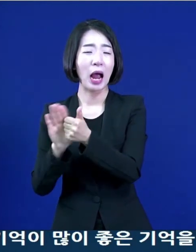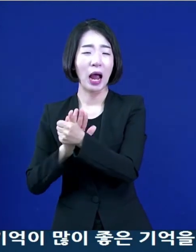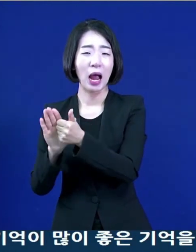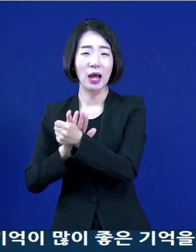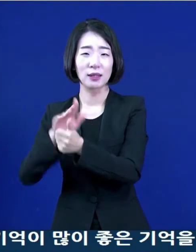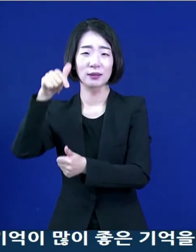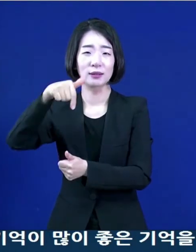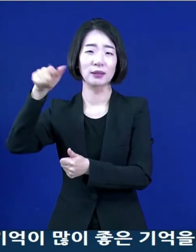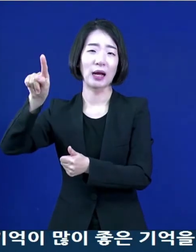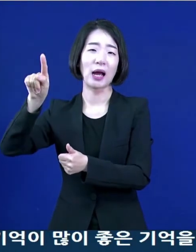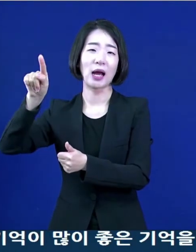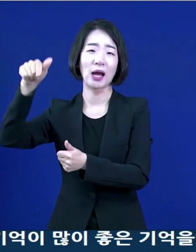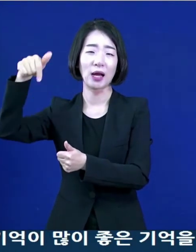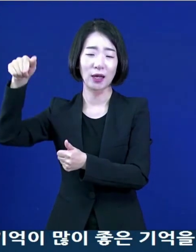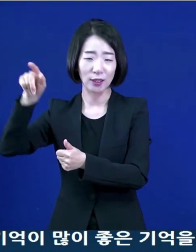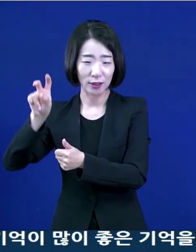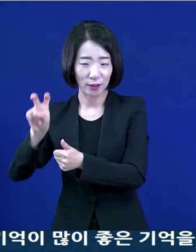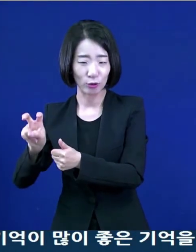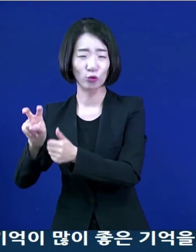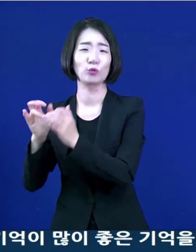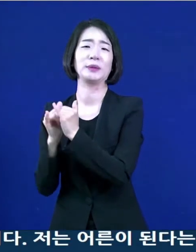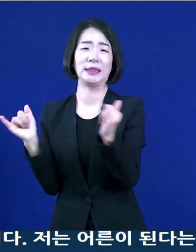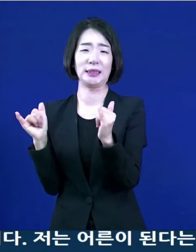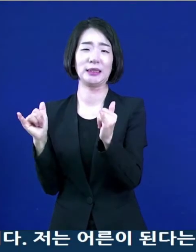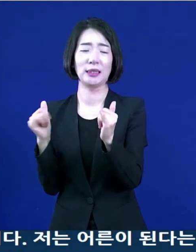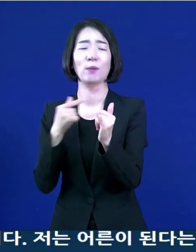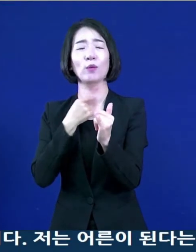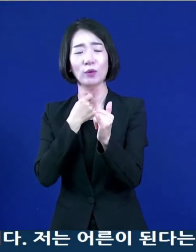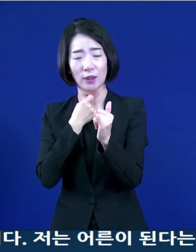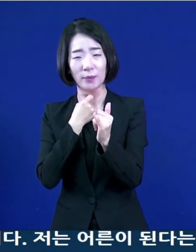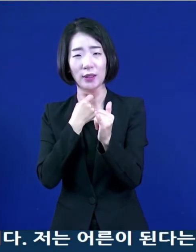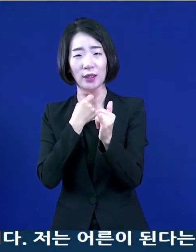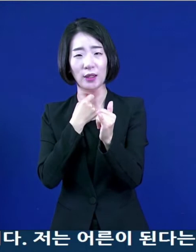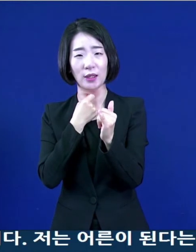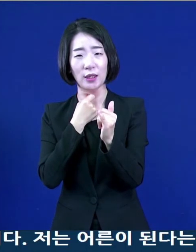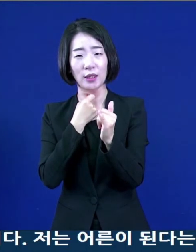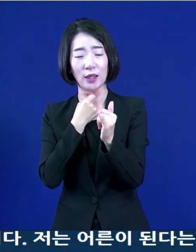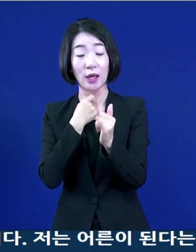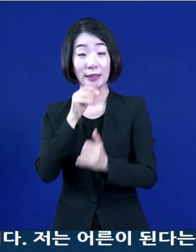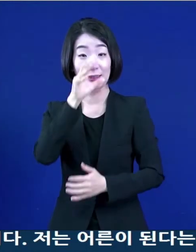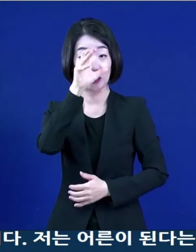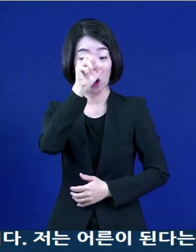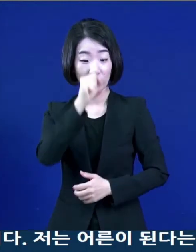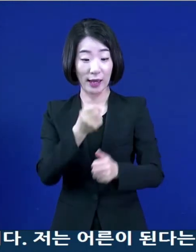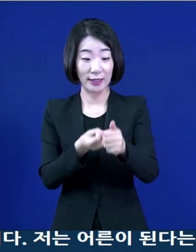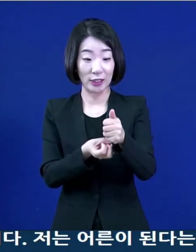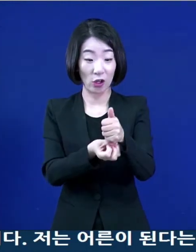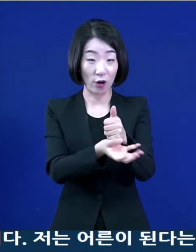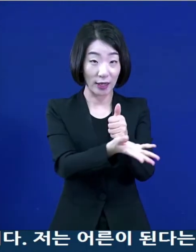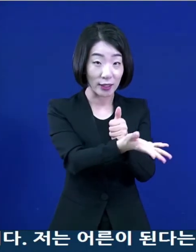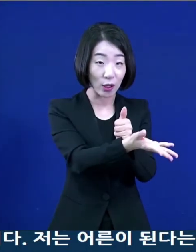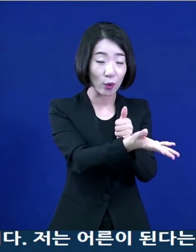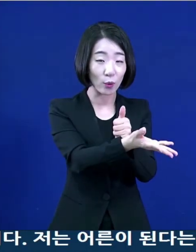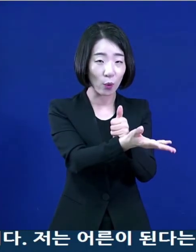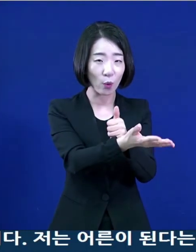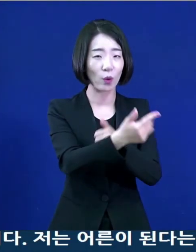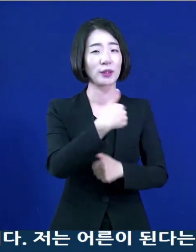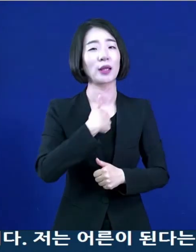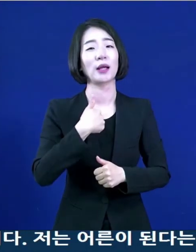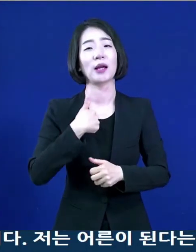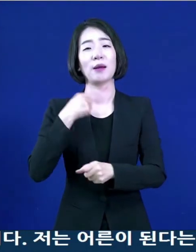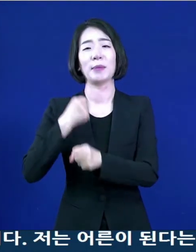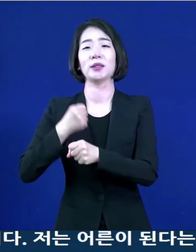이것이 어른의 모습이라고 생각합니다. 선한 영향력으로 가꾸는 자들, 이것이 진정한